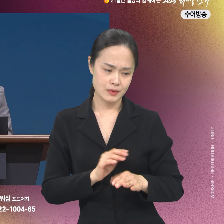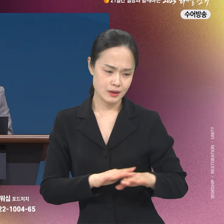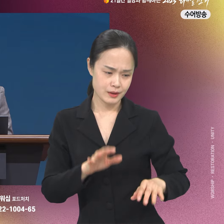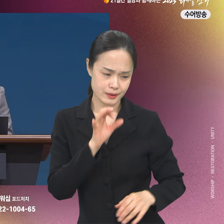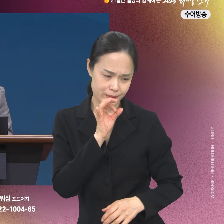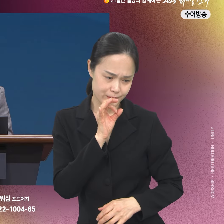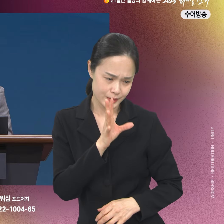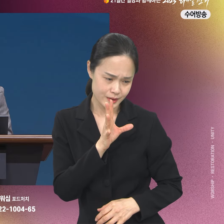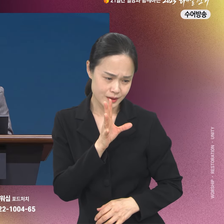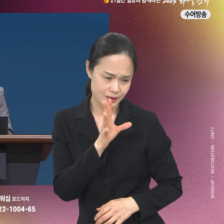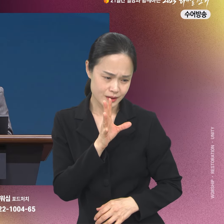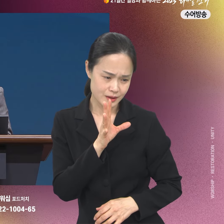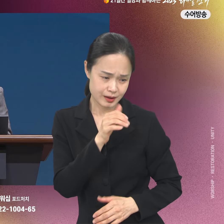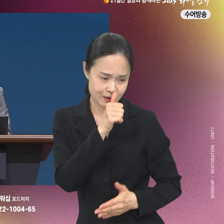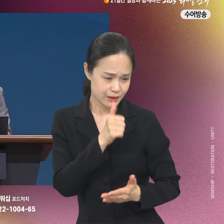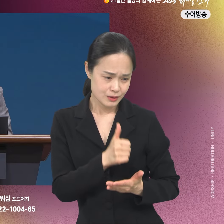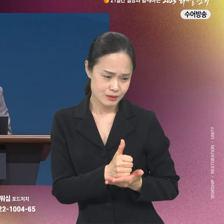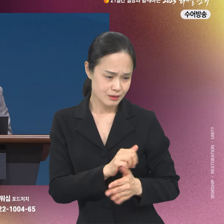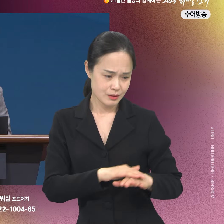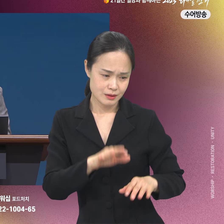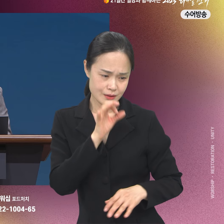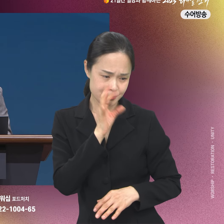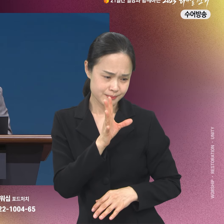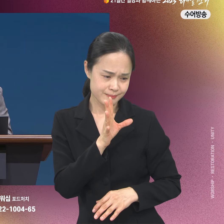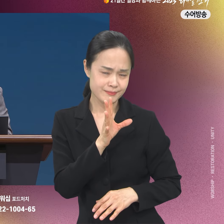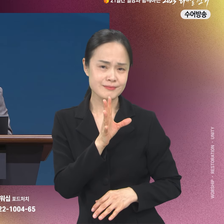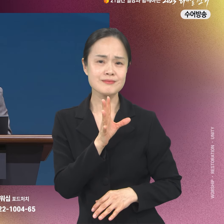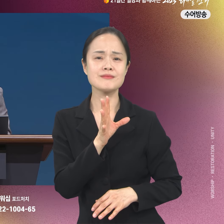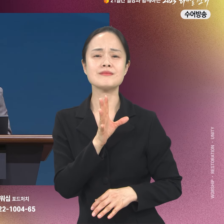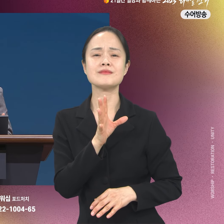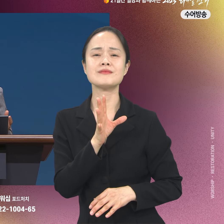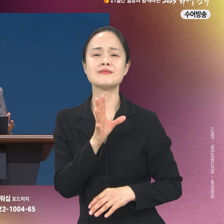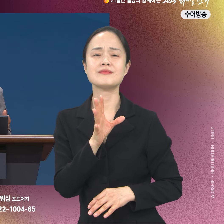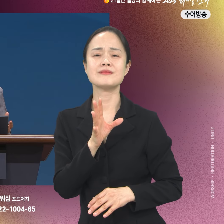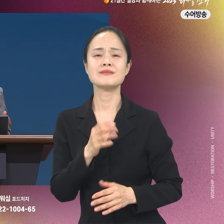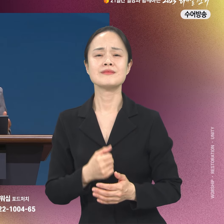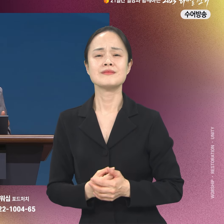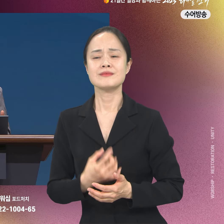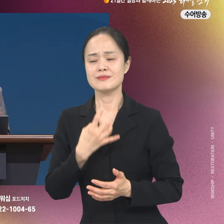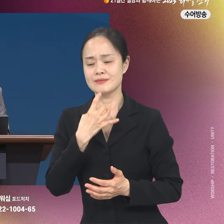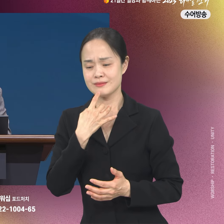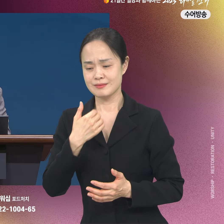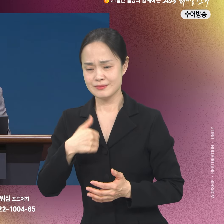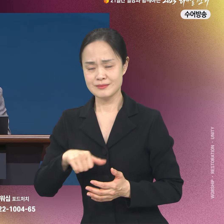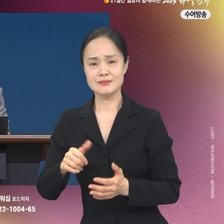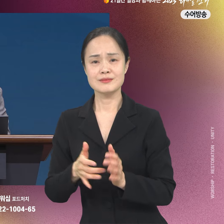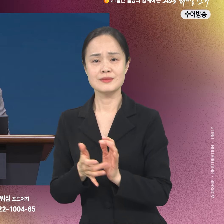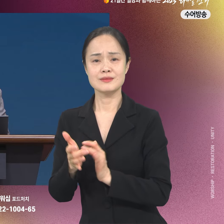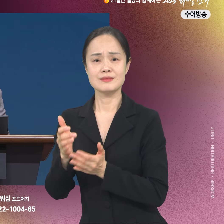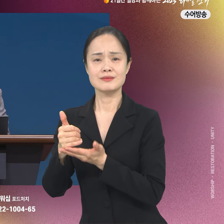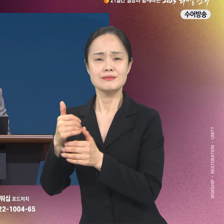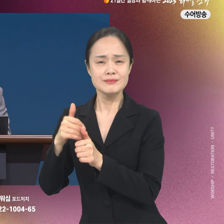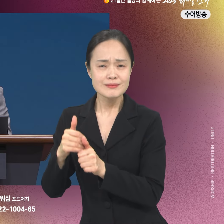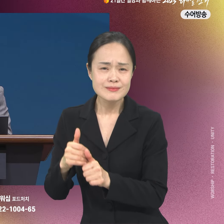육신의 몸으로 직접 오셔서 자신을 온전히 내어주셔서 저희를